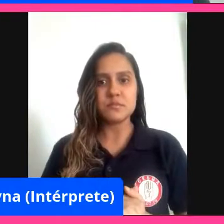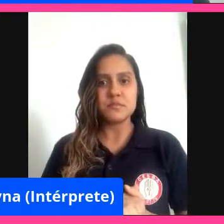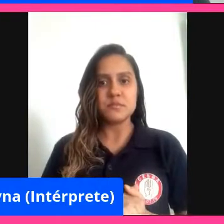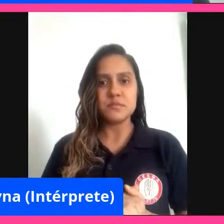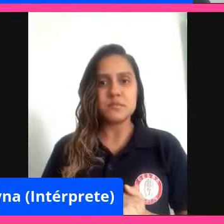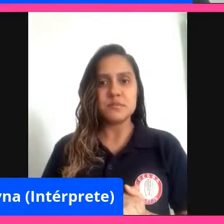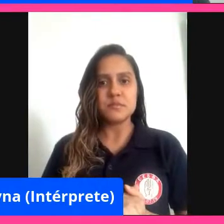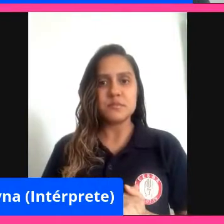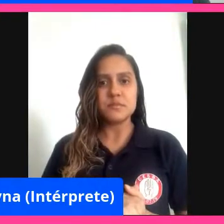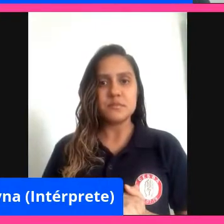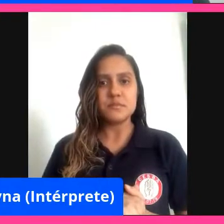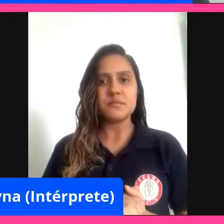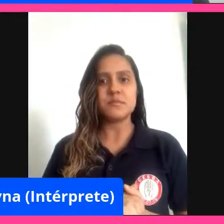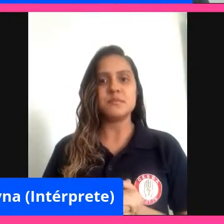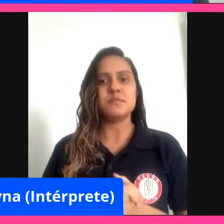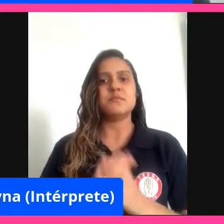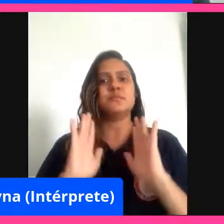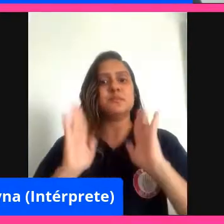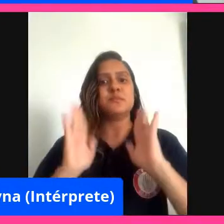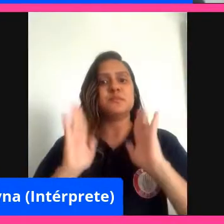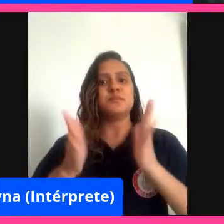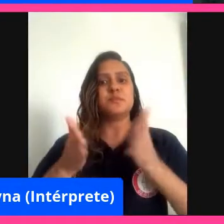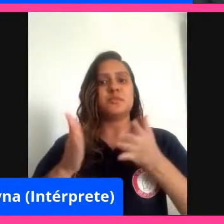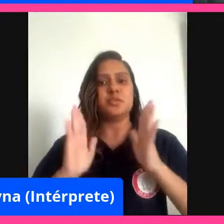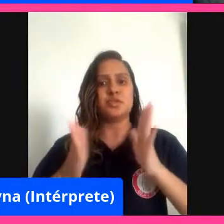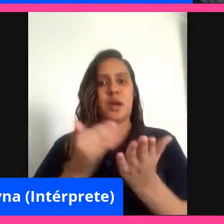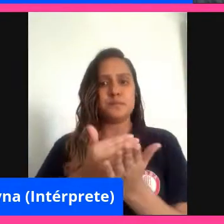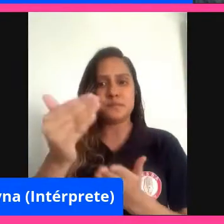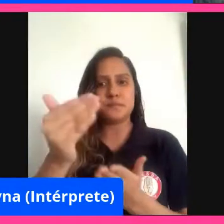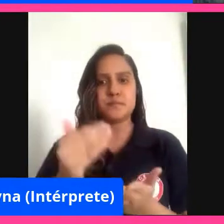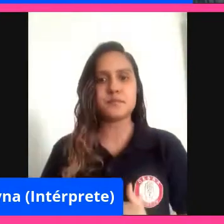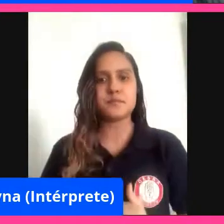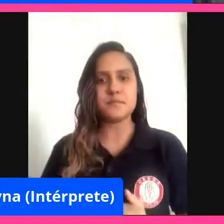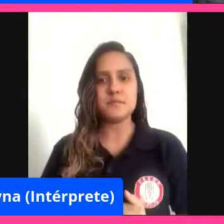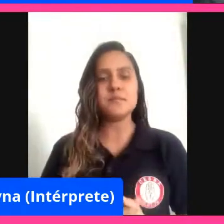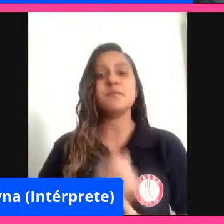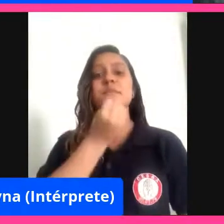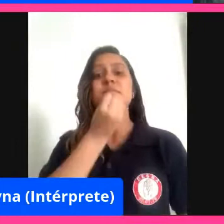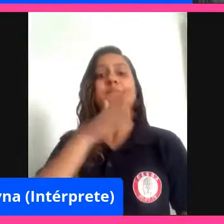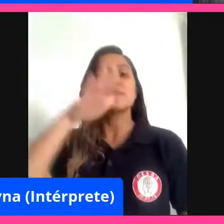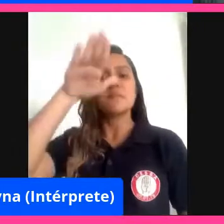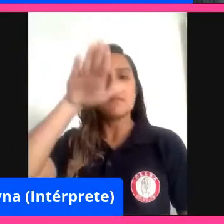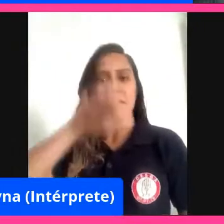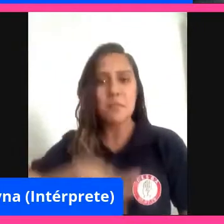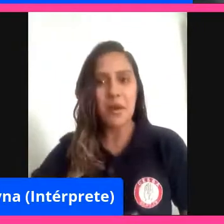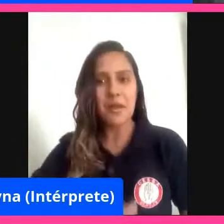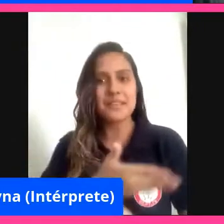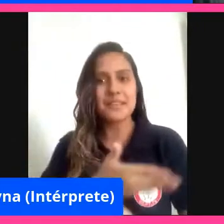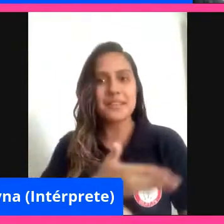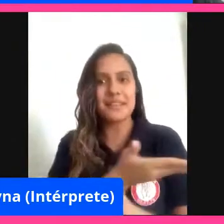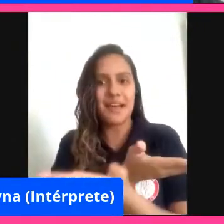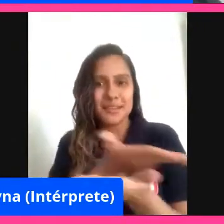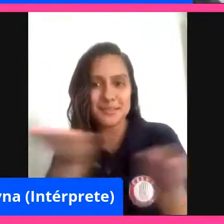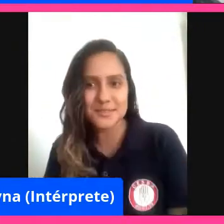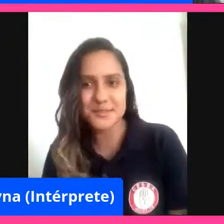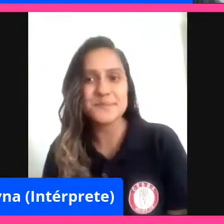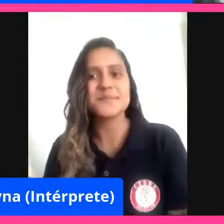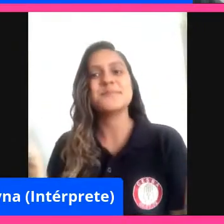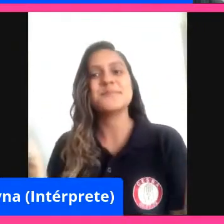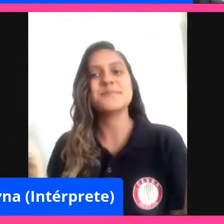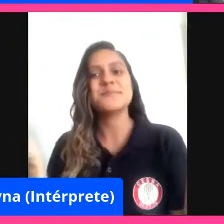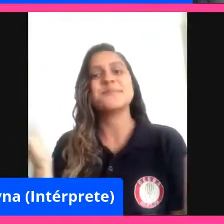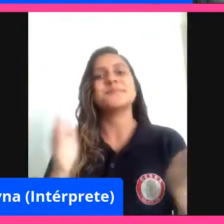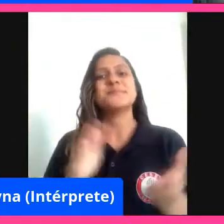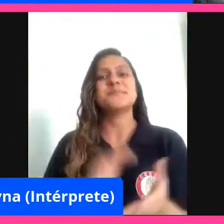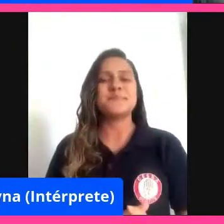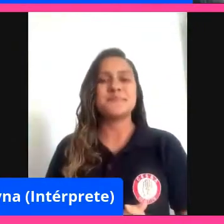Boa tarde, pessoal. Estamos aqui no nosso bate-papo, achando que não estávamos ao vivo